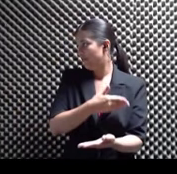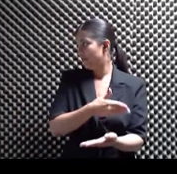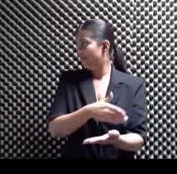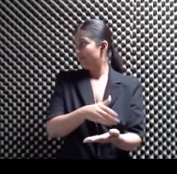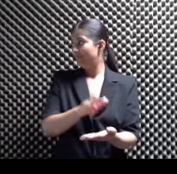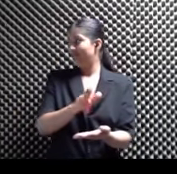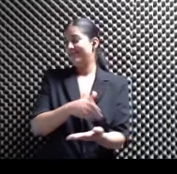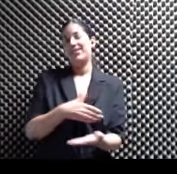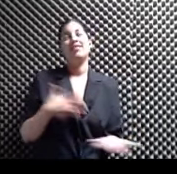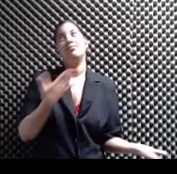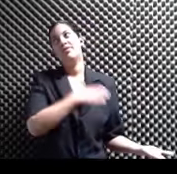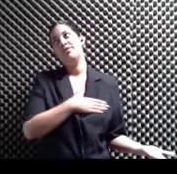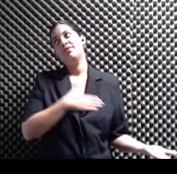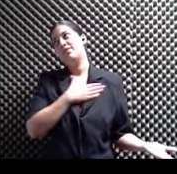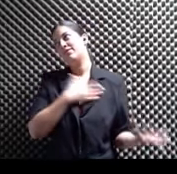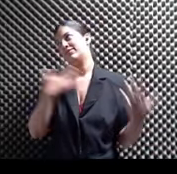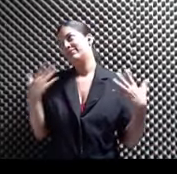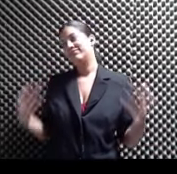Y me muero.